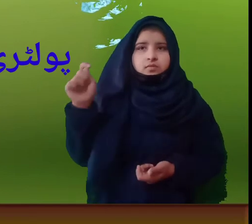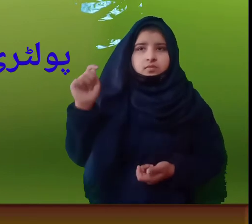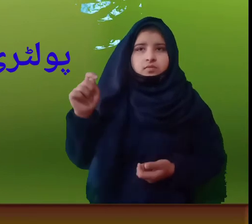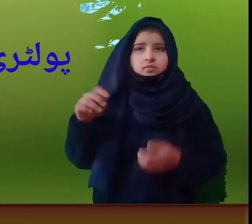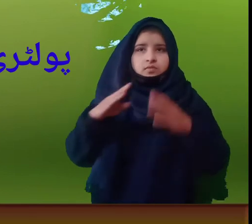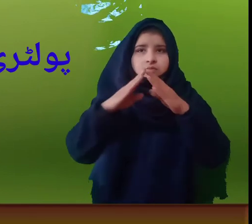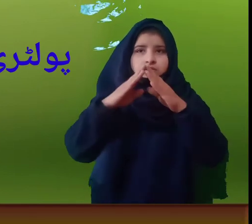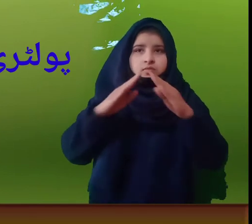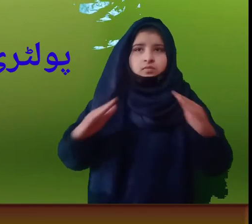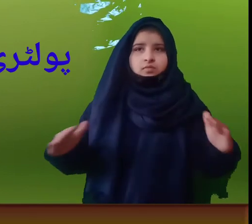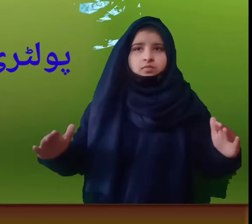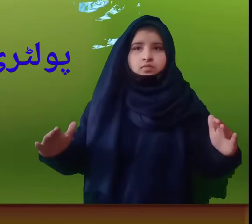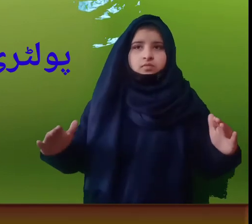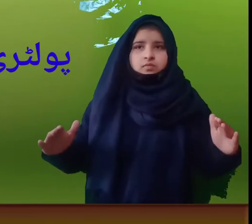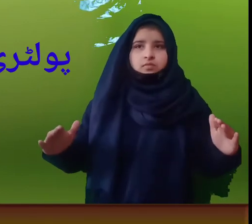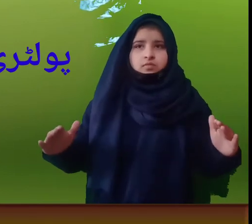पोल्ट्री फॉर्म,